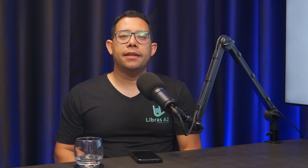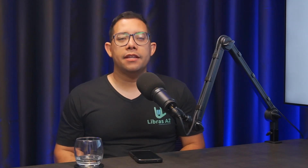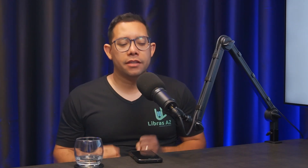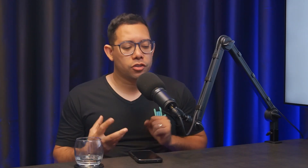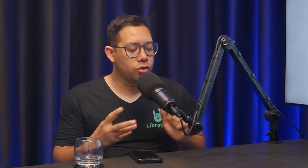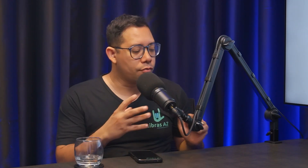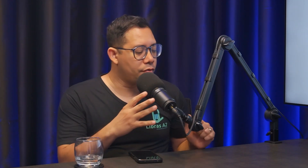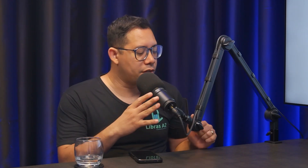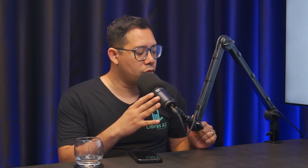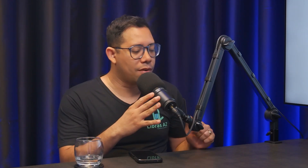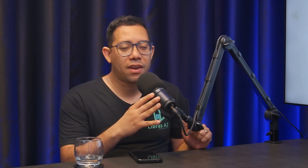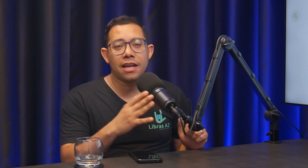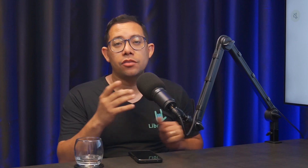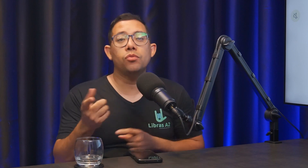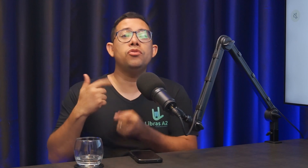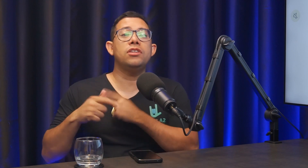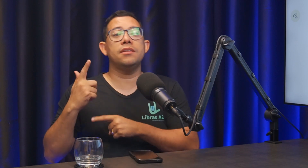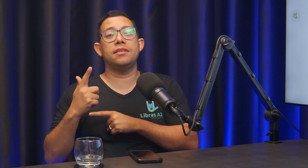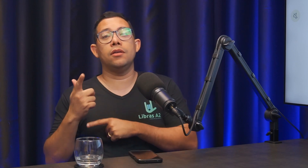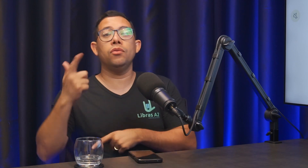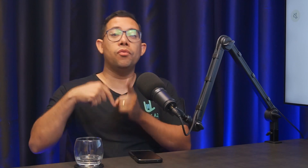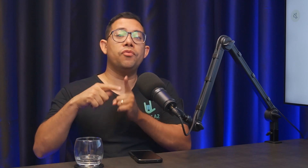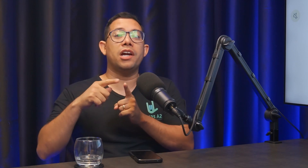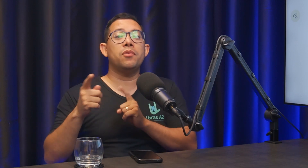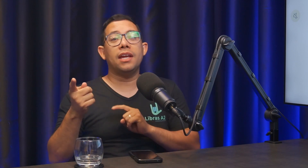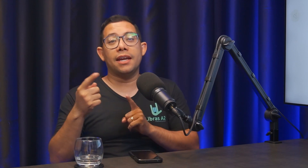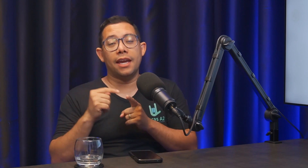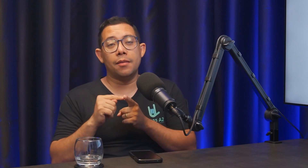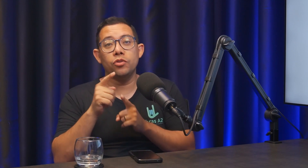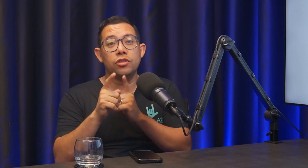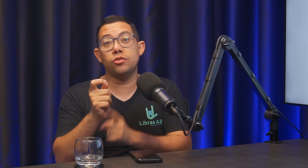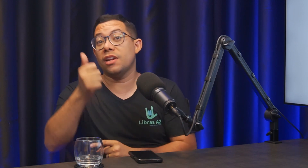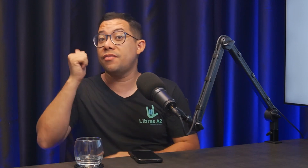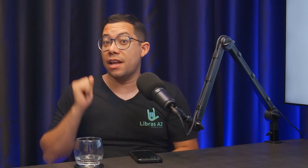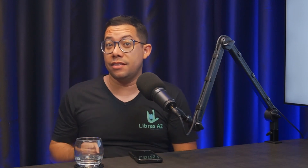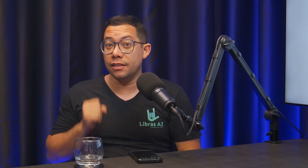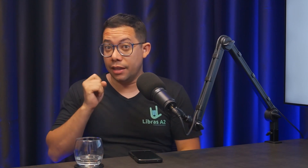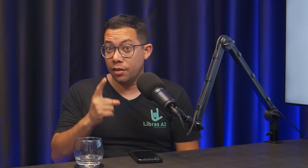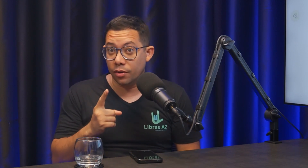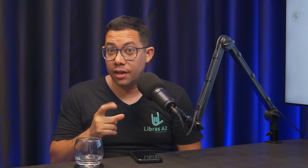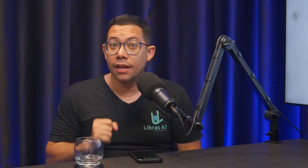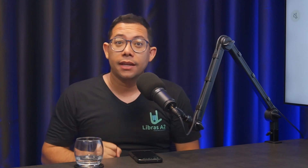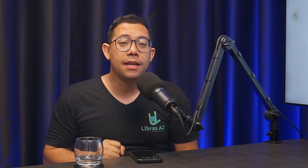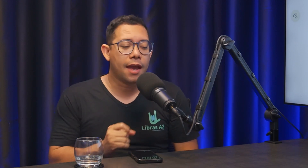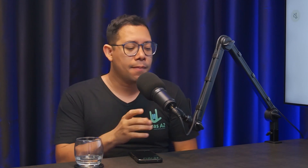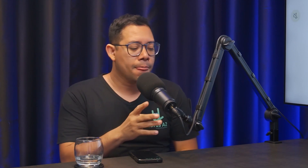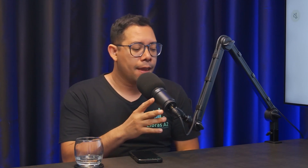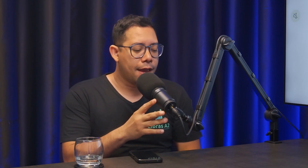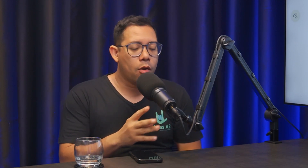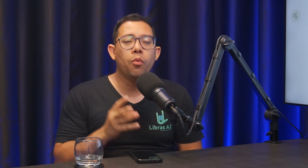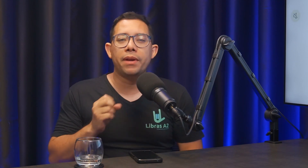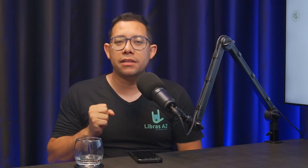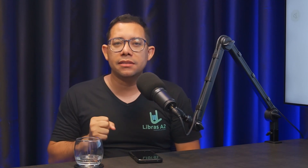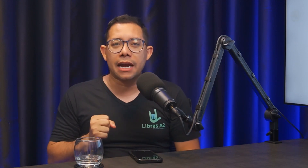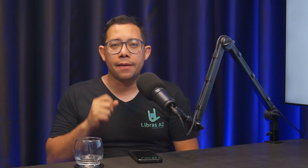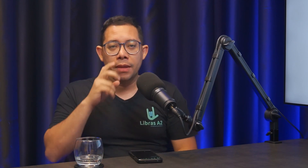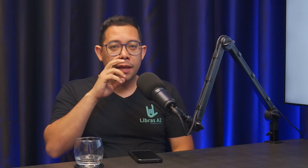interessante que eu já vou fazer uma frase utilizando um verbo que a Kerma utilizou na frase anterior, que é o precisar.